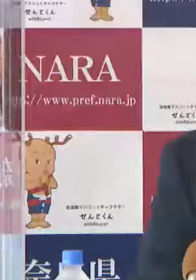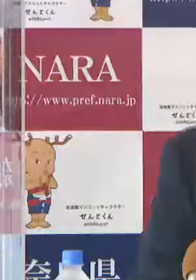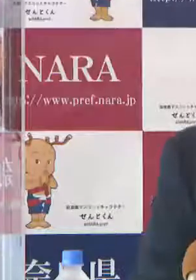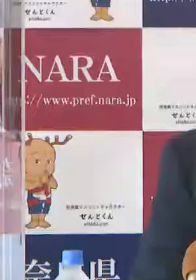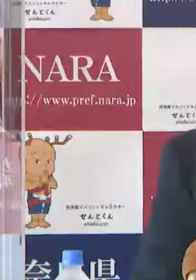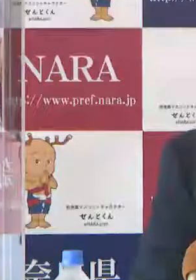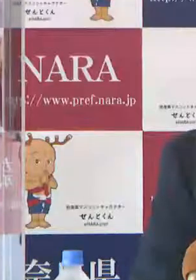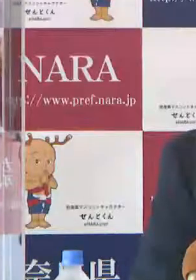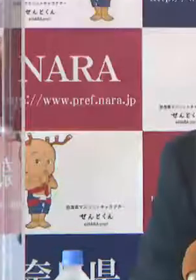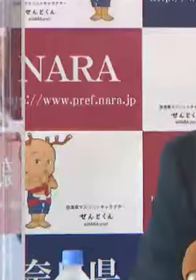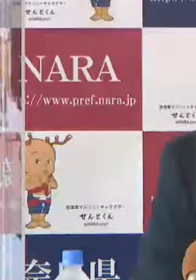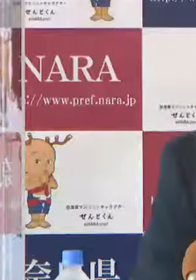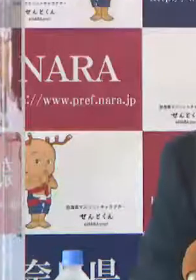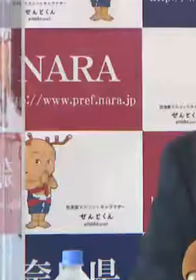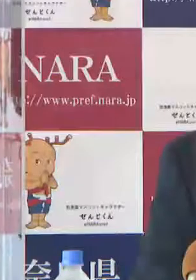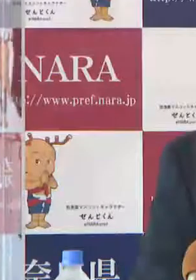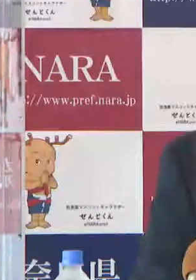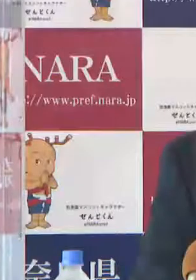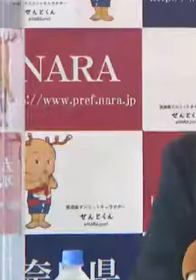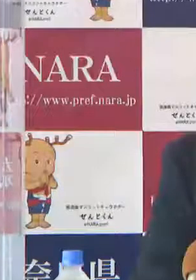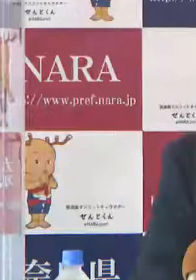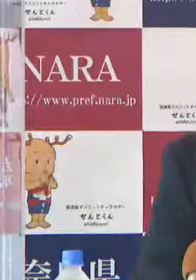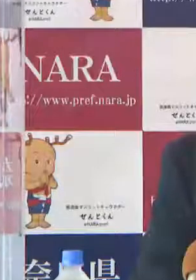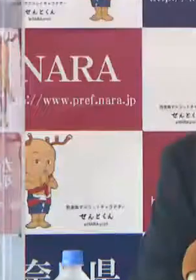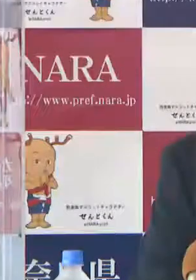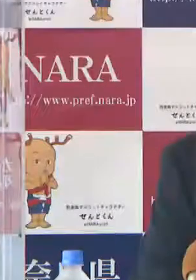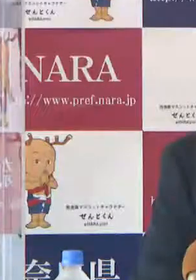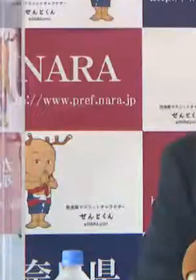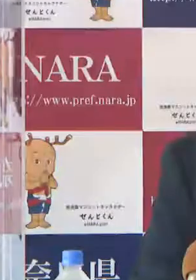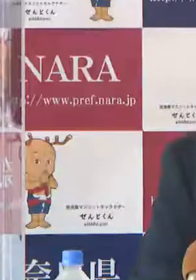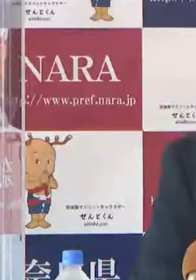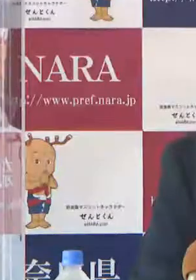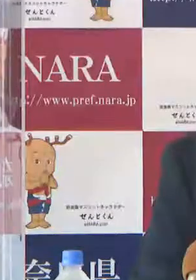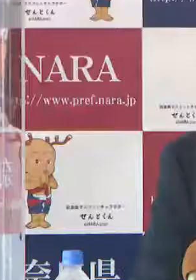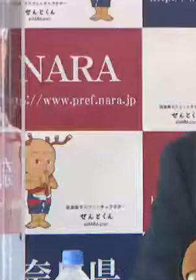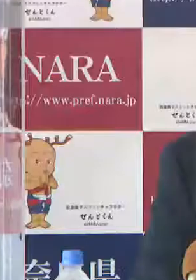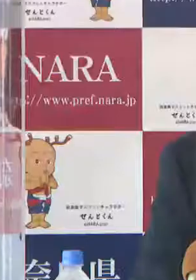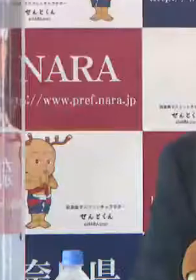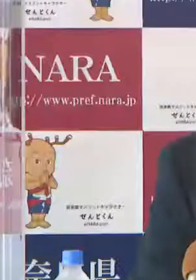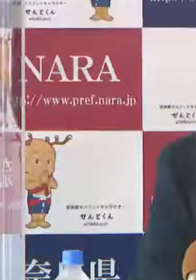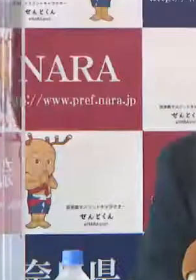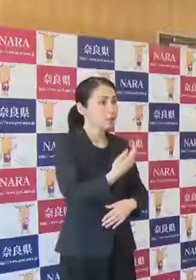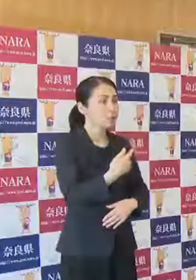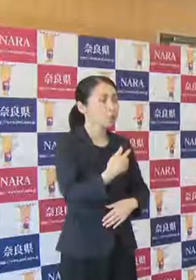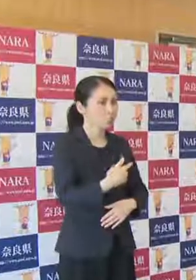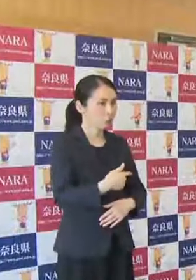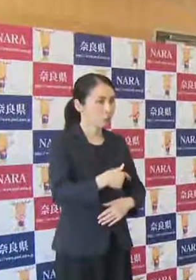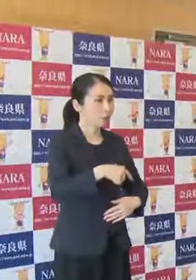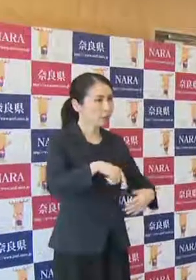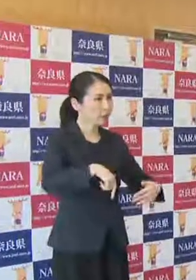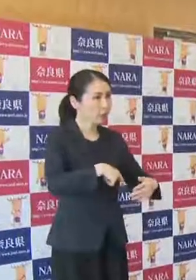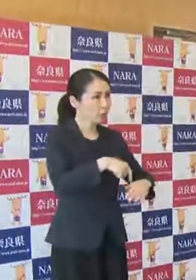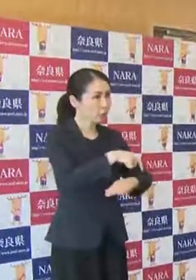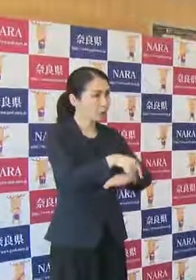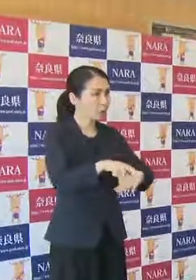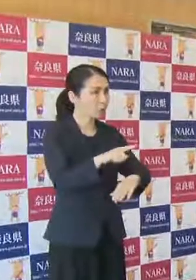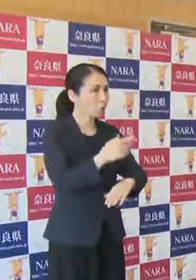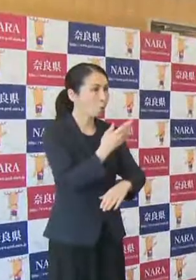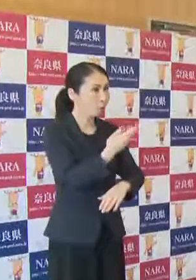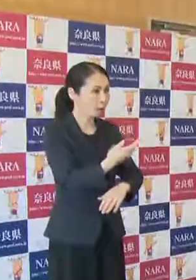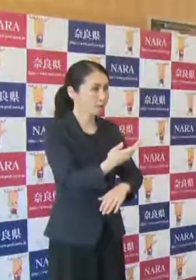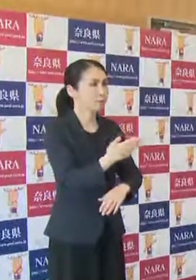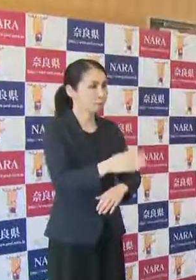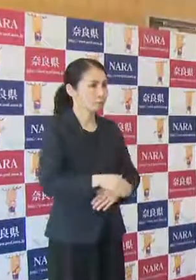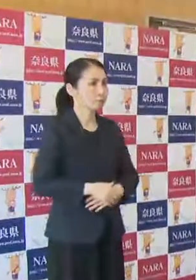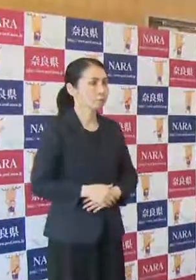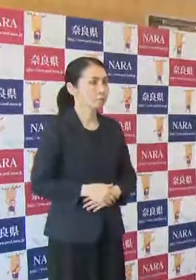避難所の設営というのは、一つ大きな事項になってきています。 ガイドラインには平時の